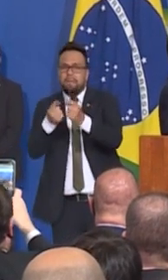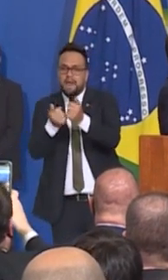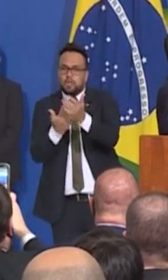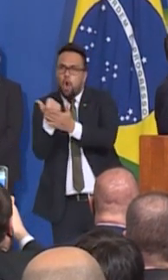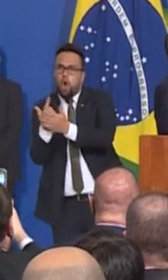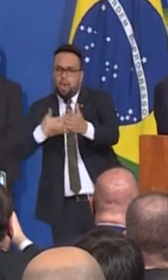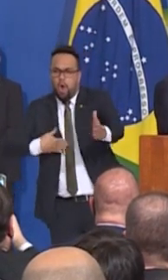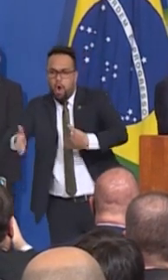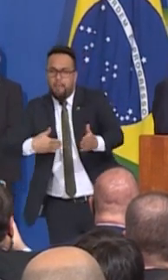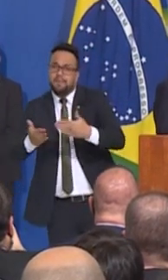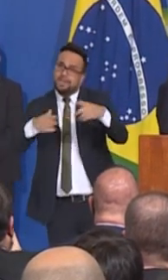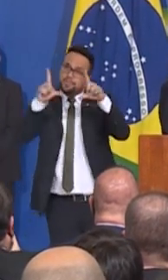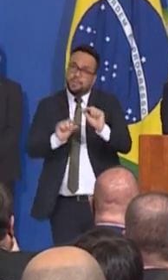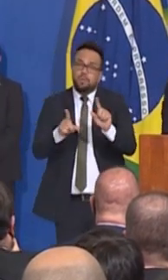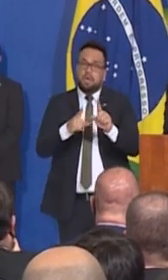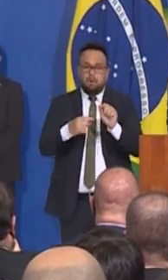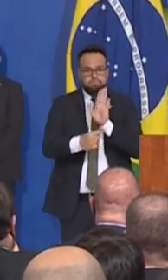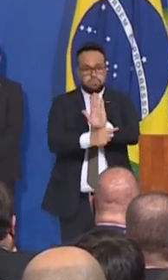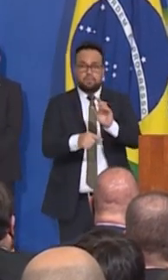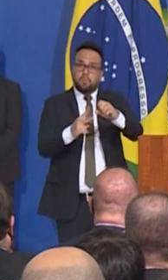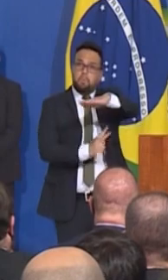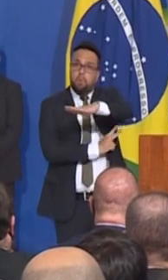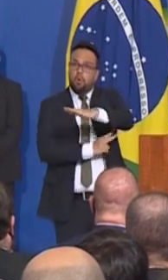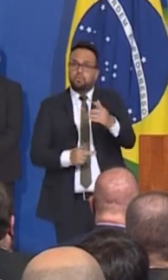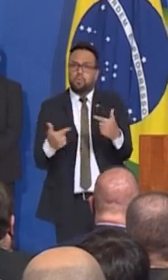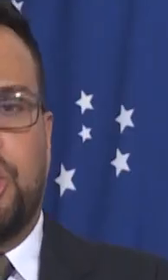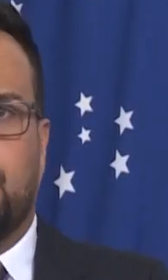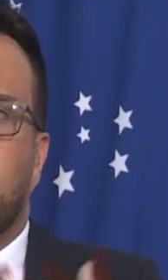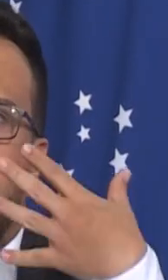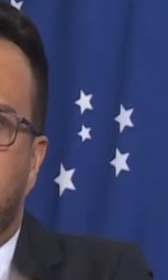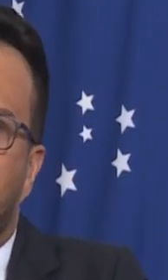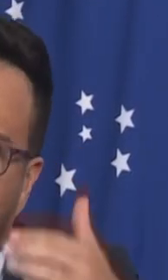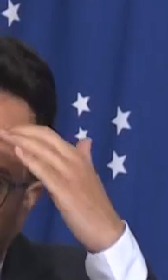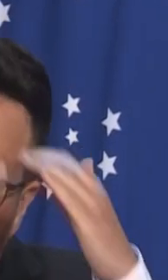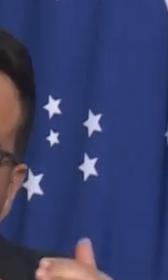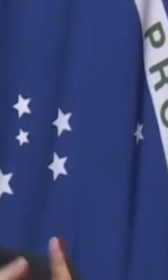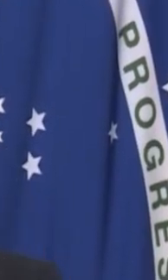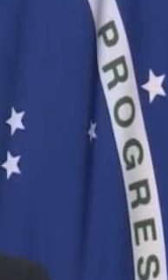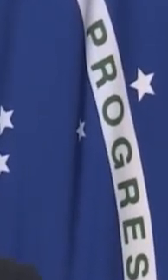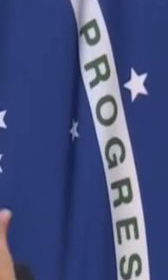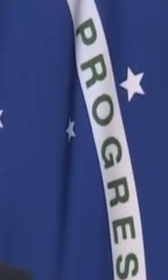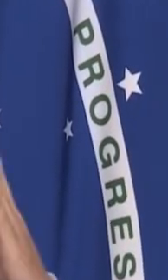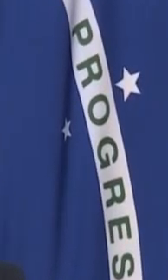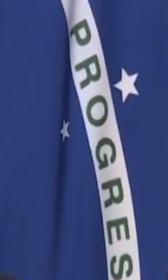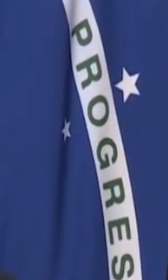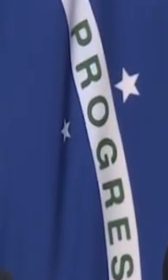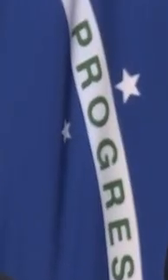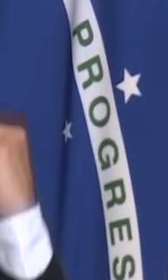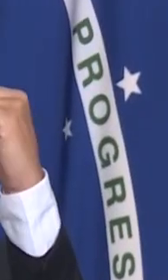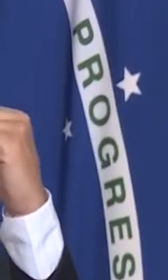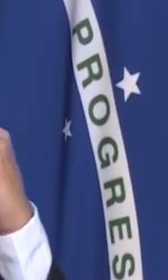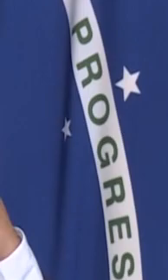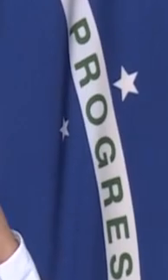pasibles de enjuiciamiento por abuso de poder político y económico el miércoles un juez del supremo tribunal federal ordenó otra